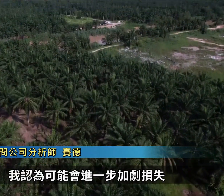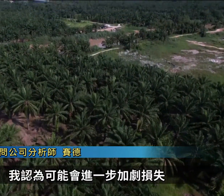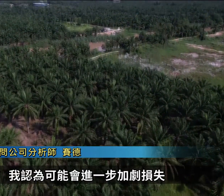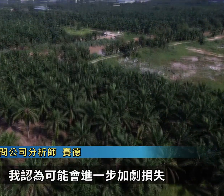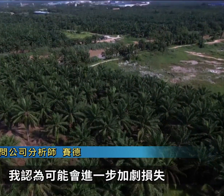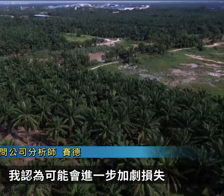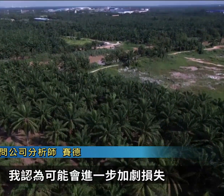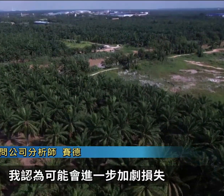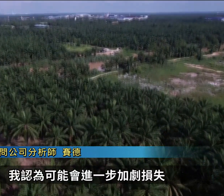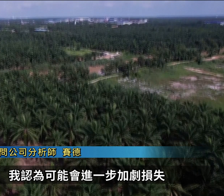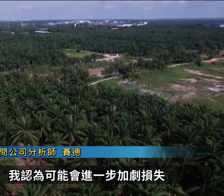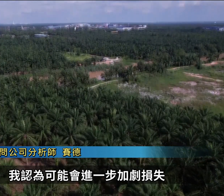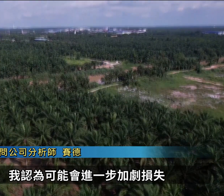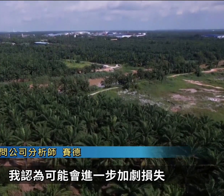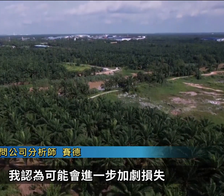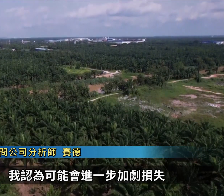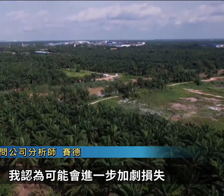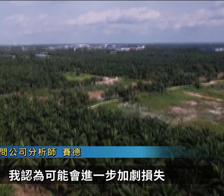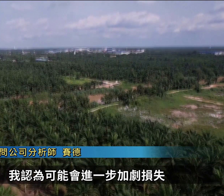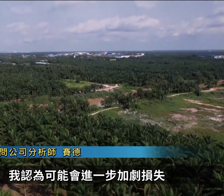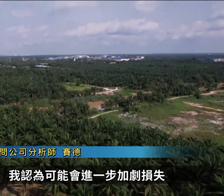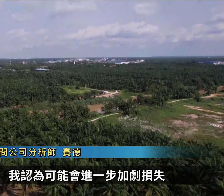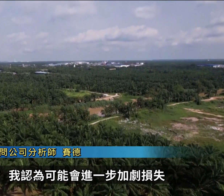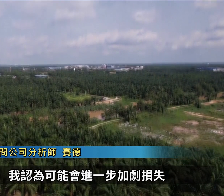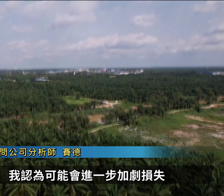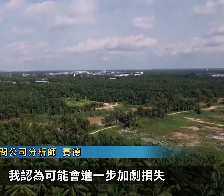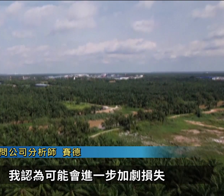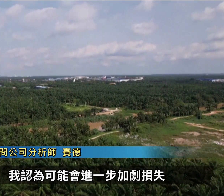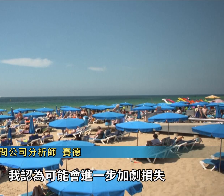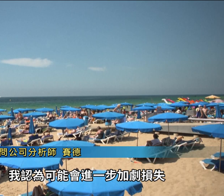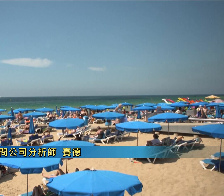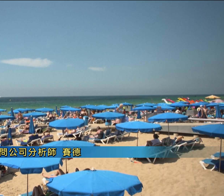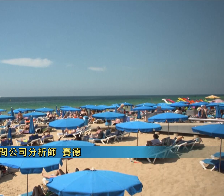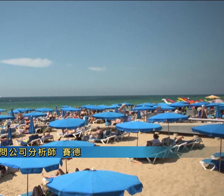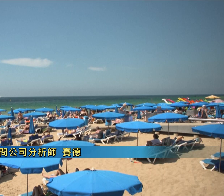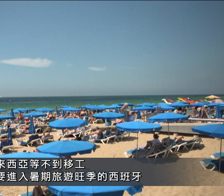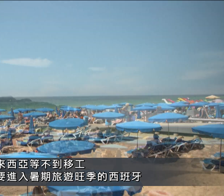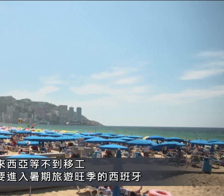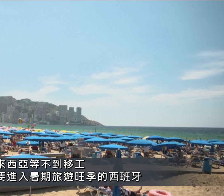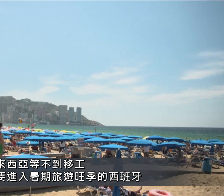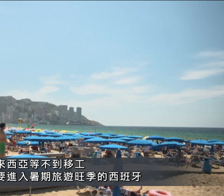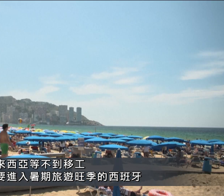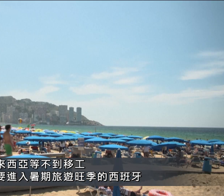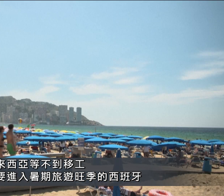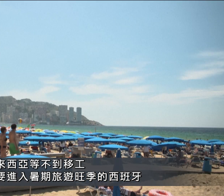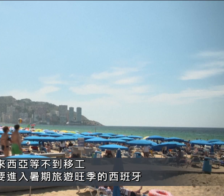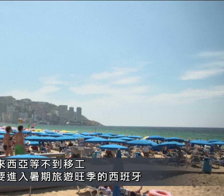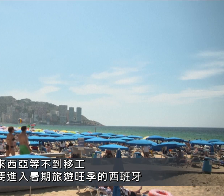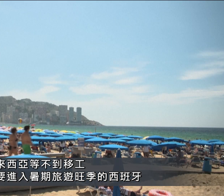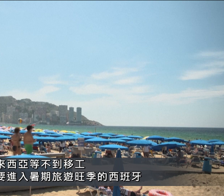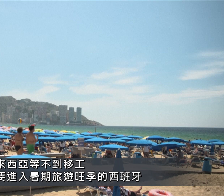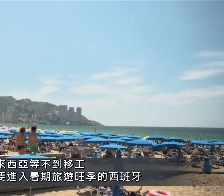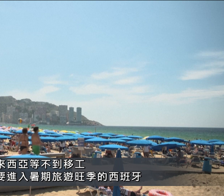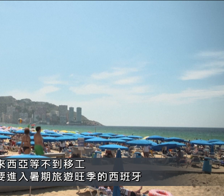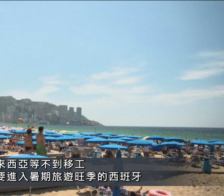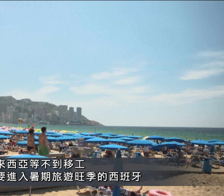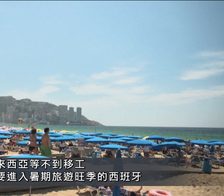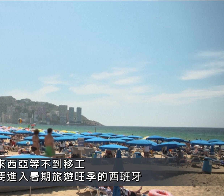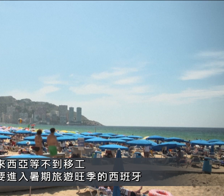the amount of revenue that Malaysia is you know missing out. 马来西亚等不到移工，正要进入暑期旅游旺季的西班牙观光